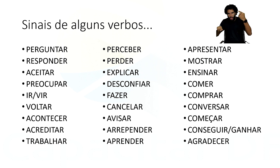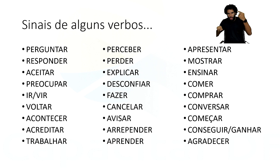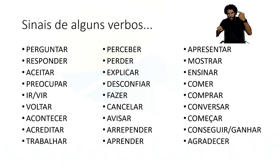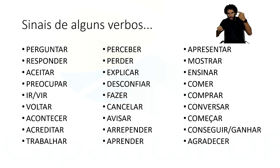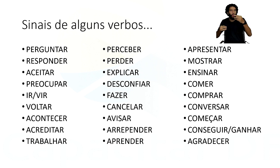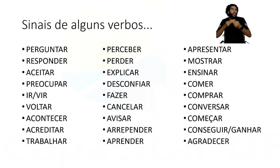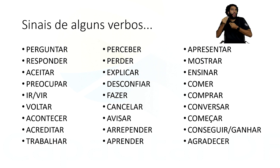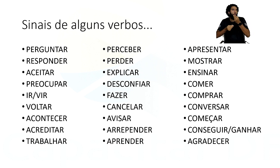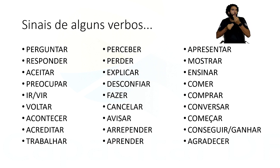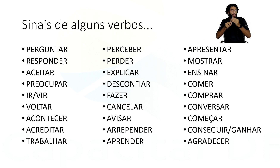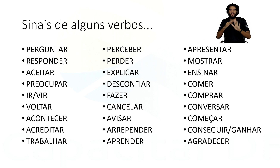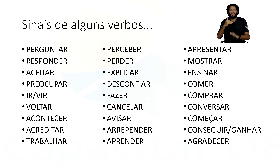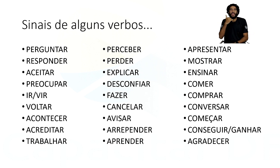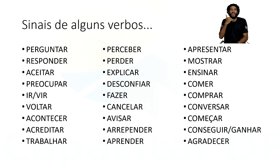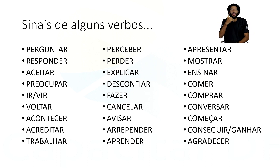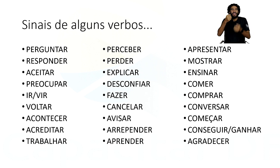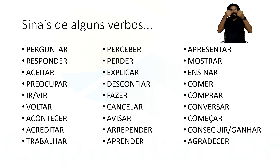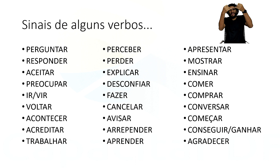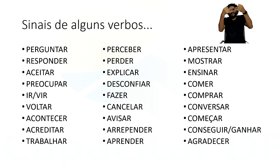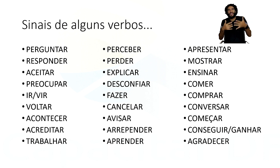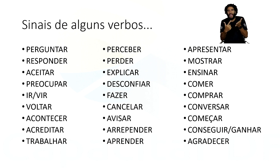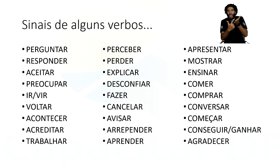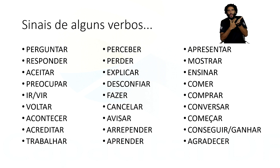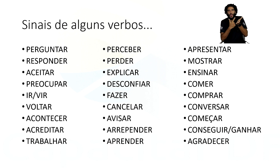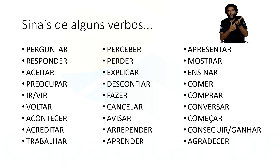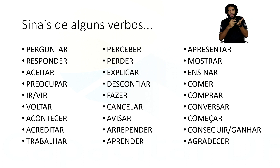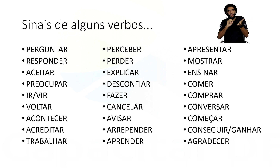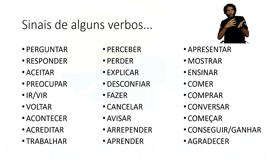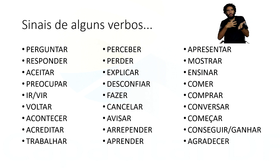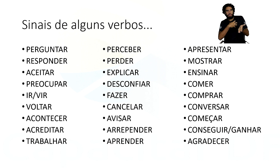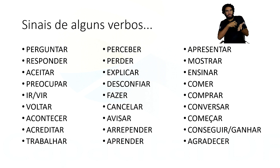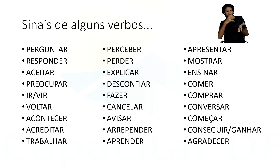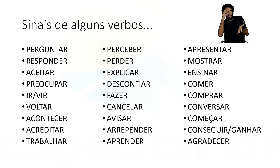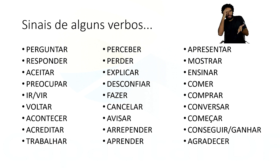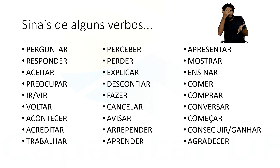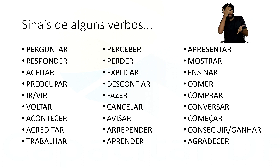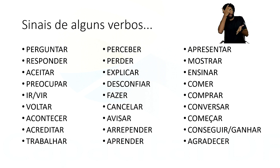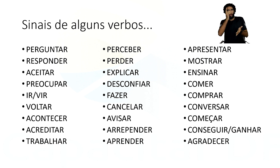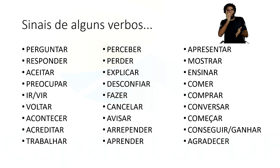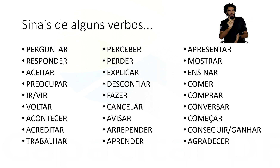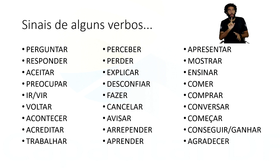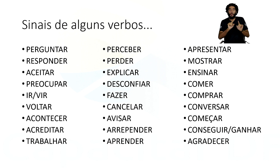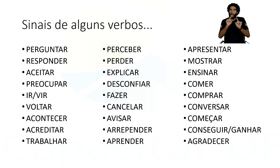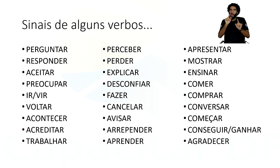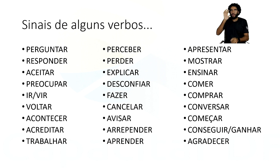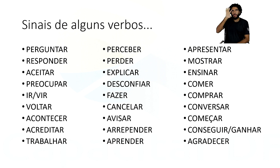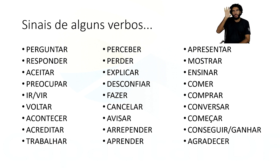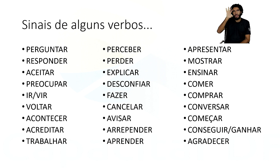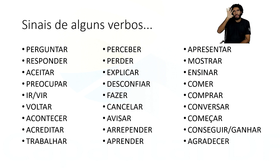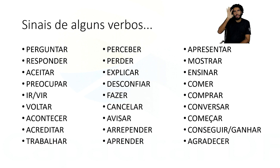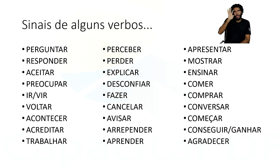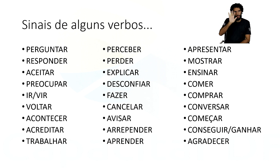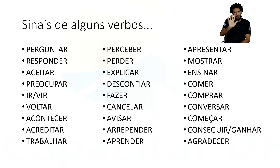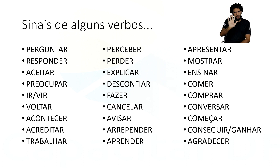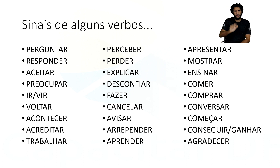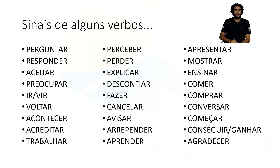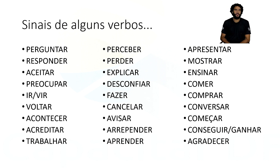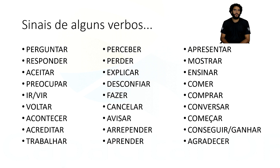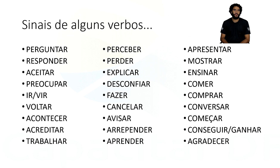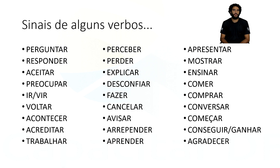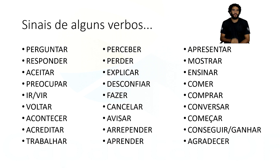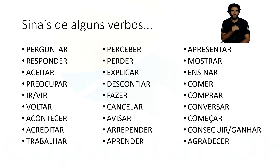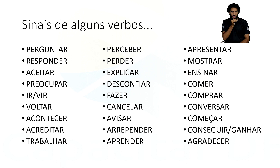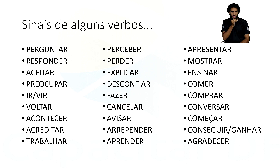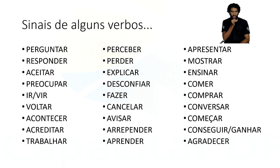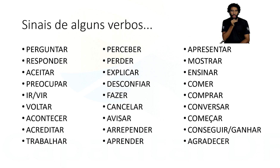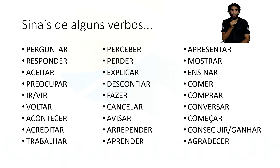assim, ninguém explica isso num livro e nem numa questão, mas a gente pode refletir isso, a gente. Como? Se o verbo